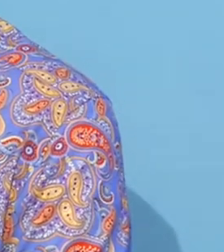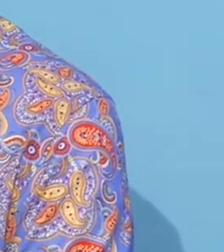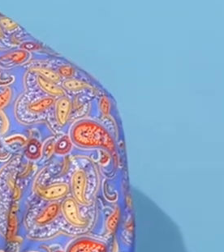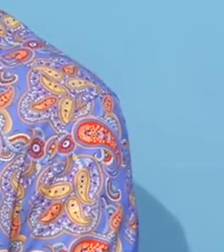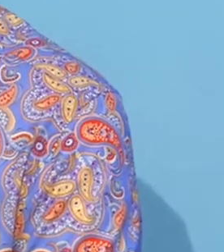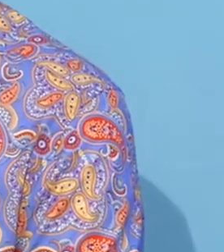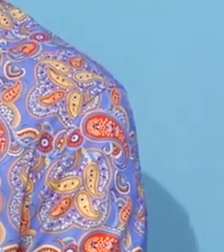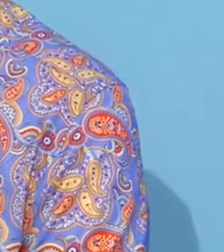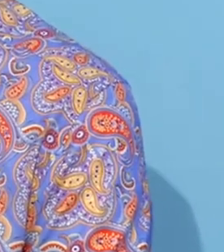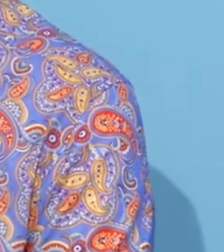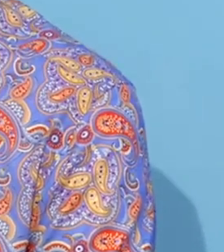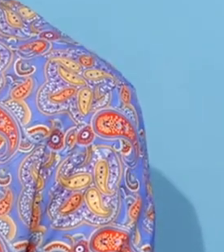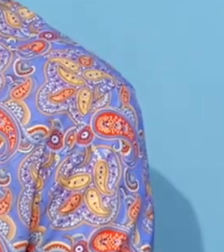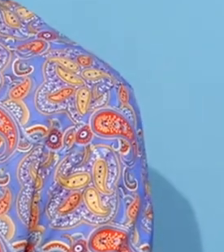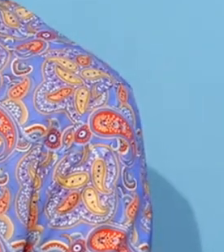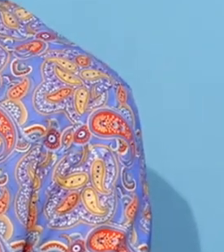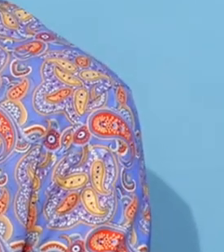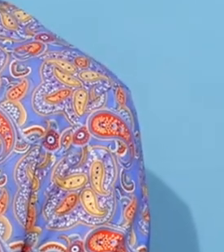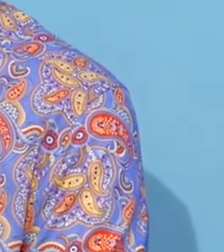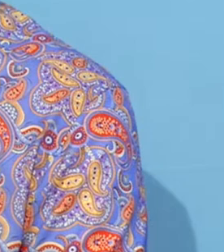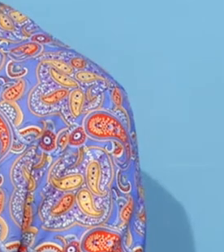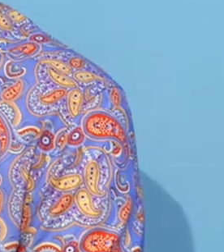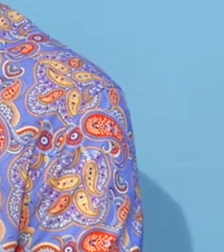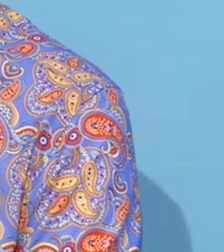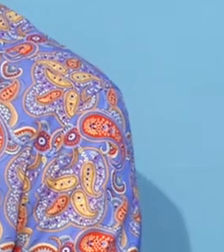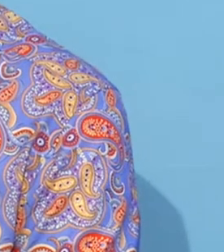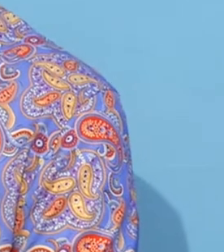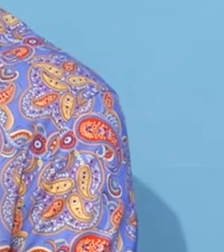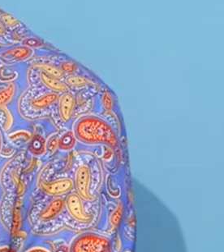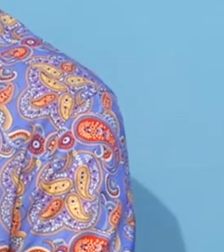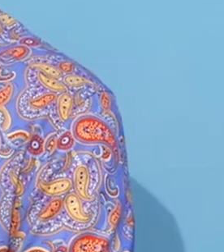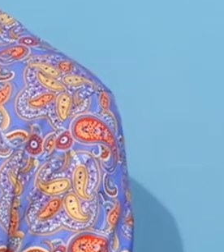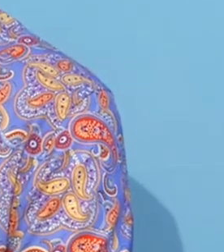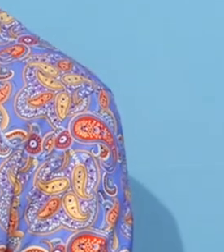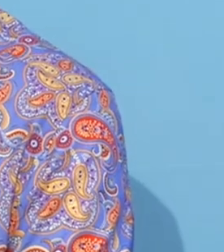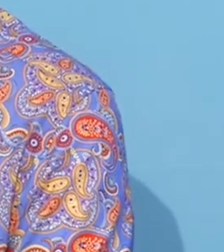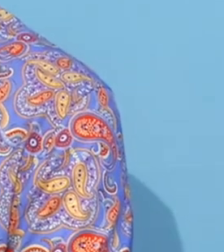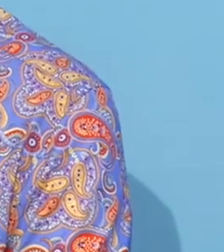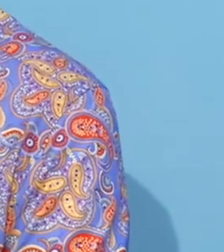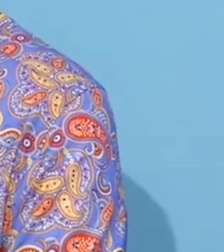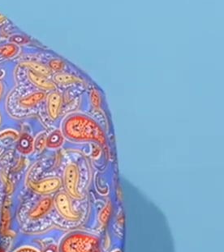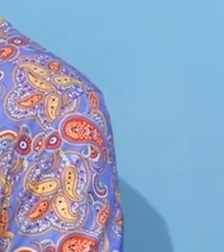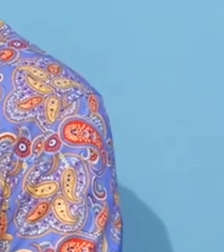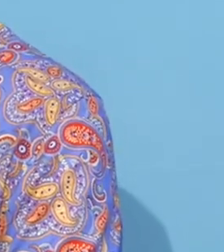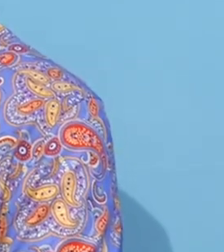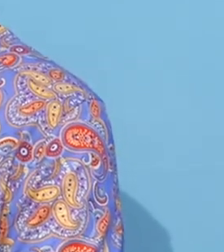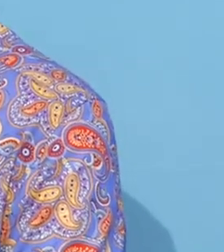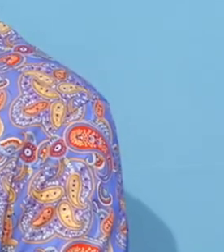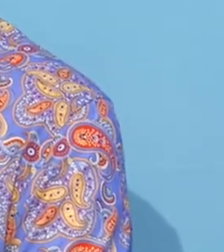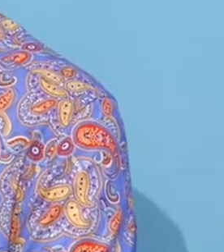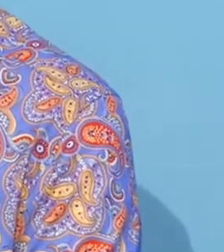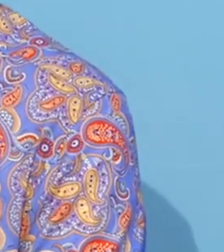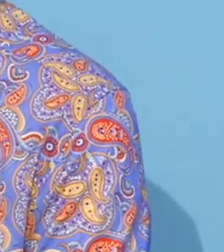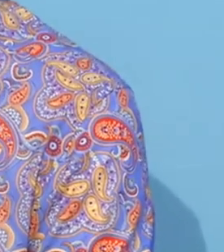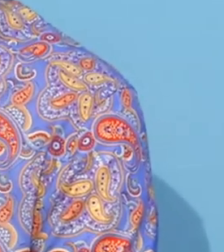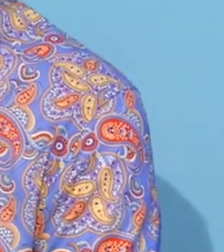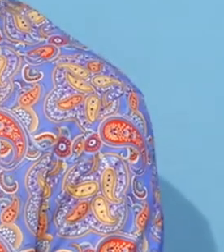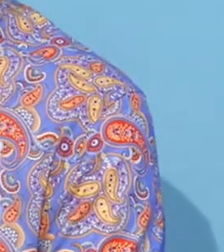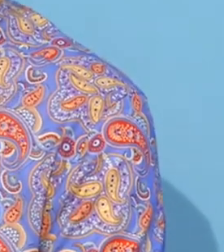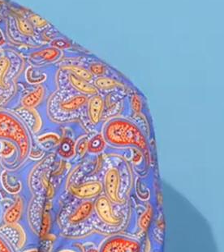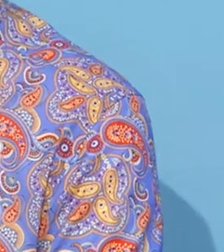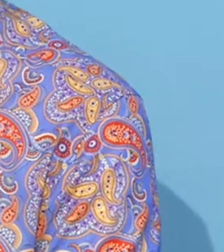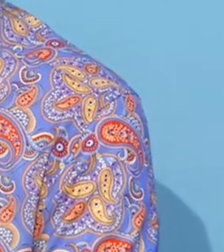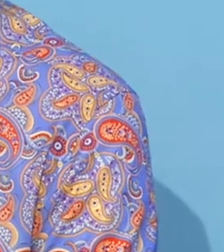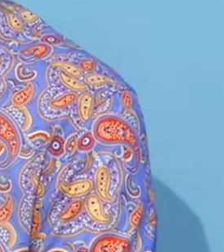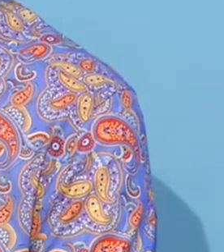i några fall. Och vi är stenhårda med att det ska anmälas och vi måste utreda det. Och sen måste vi också se till att de får stöd i